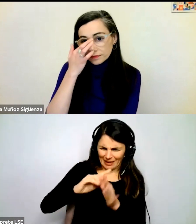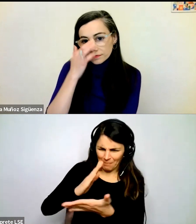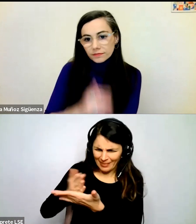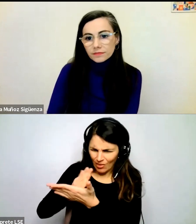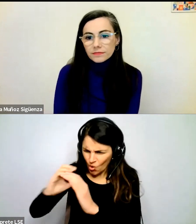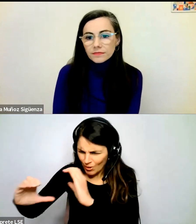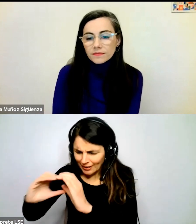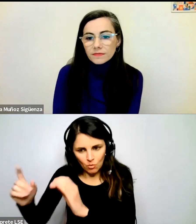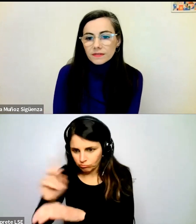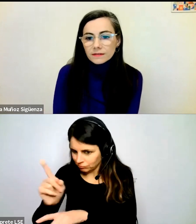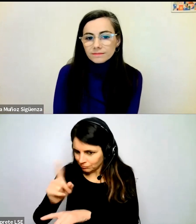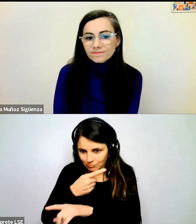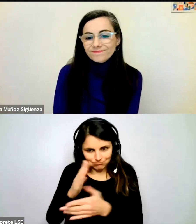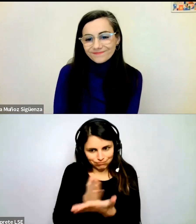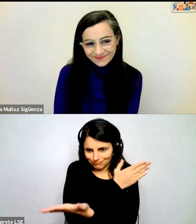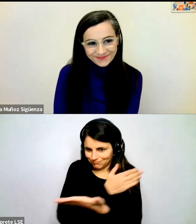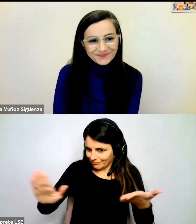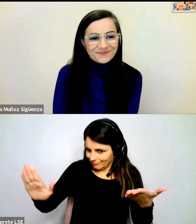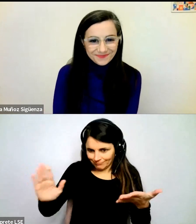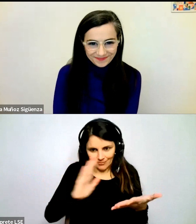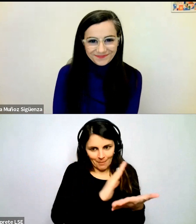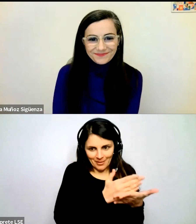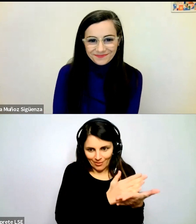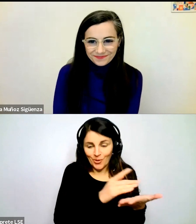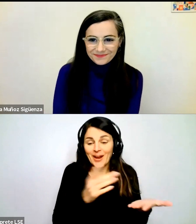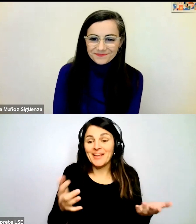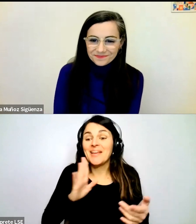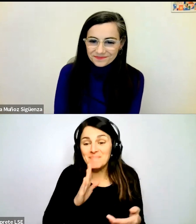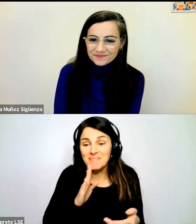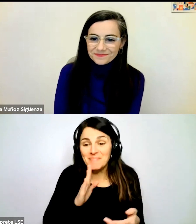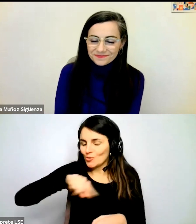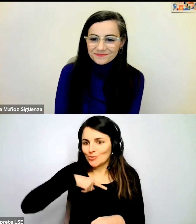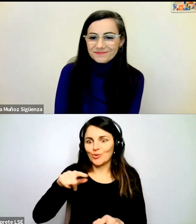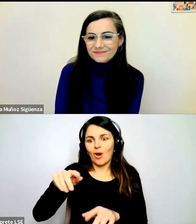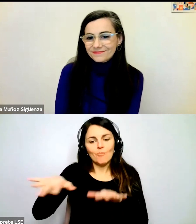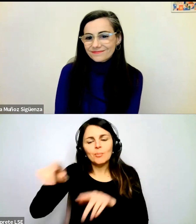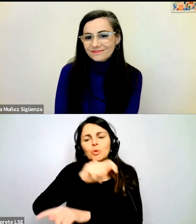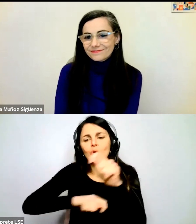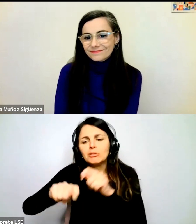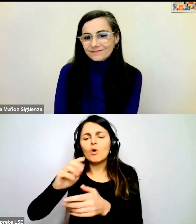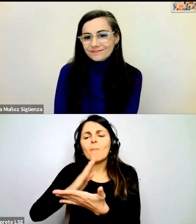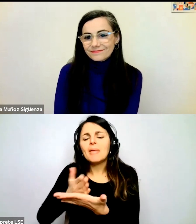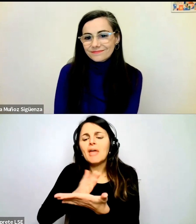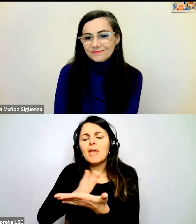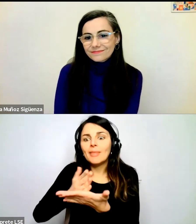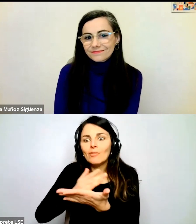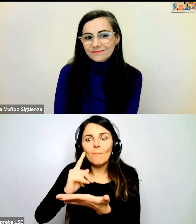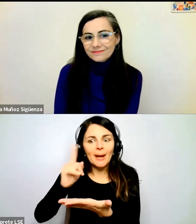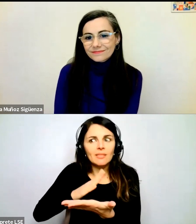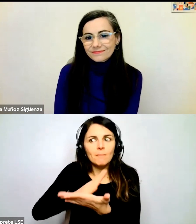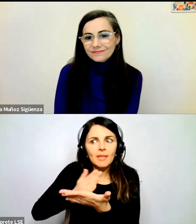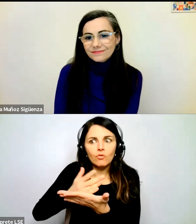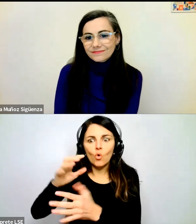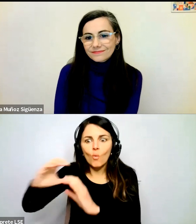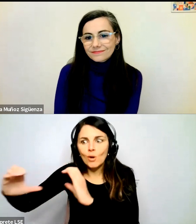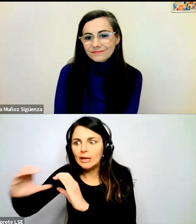cosa completamente diferente. Lo que pasa es que nosotros en el ámbito del movimiento asociativo estamos acostumbrados a hablar de la mediación comunicativa, ¿no? Pero